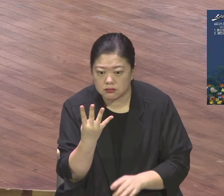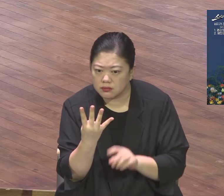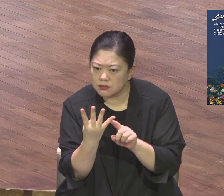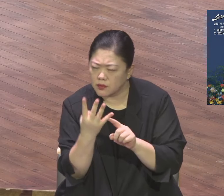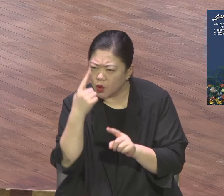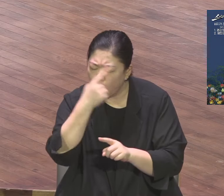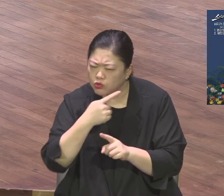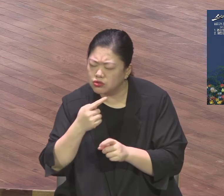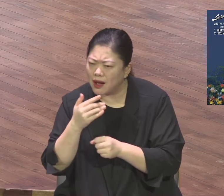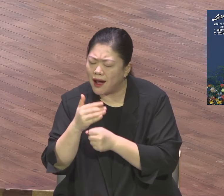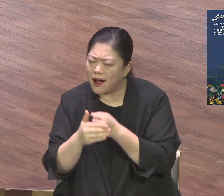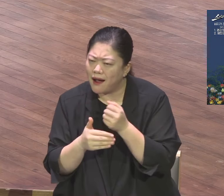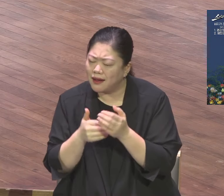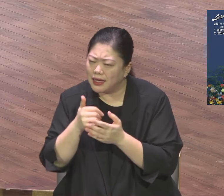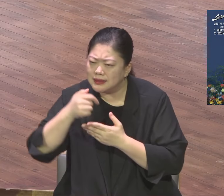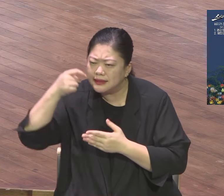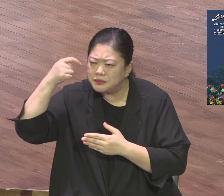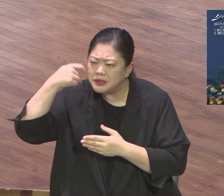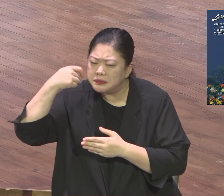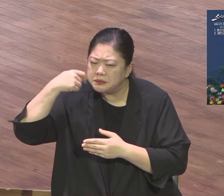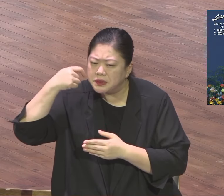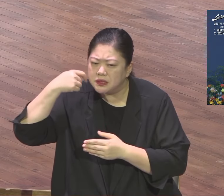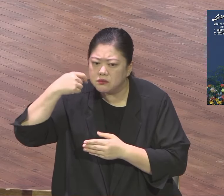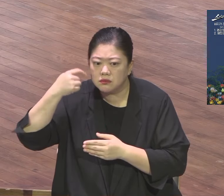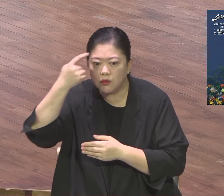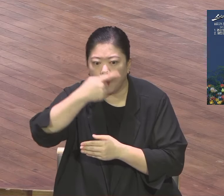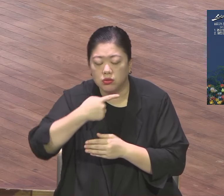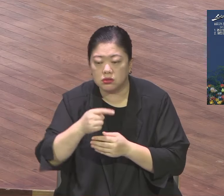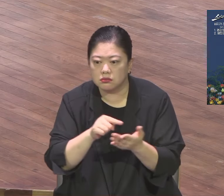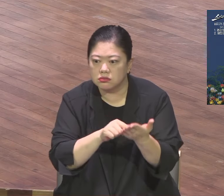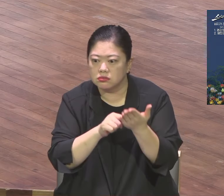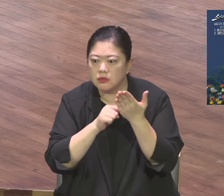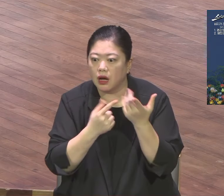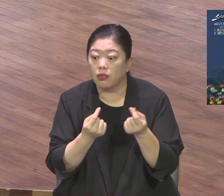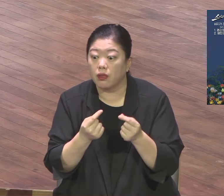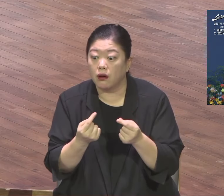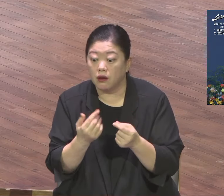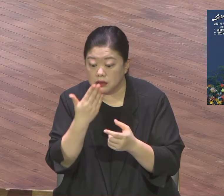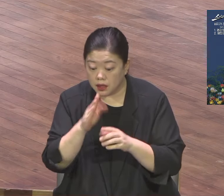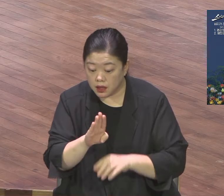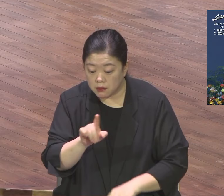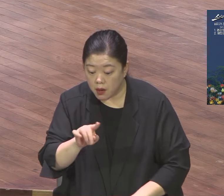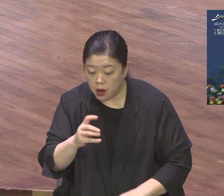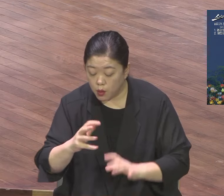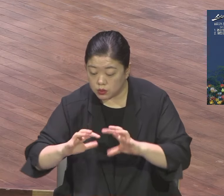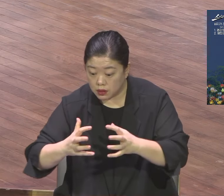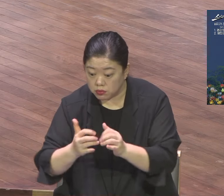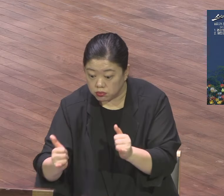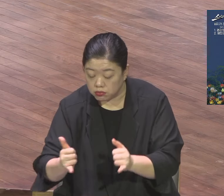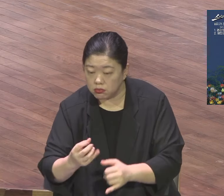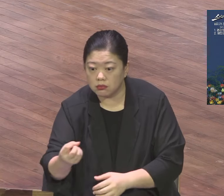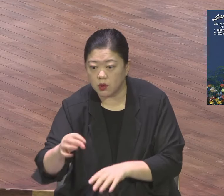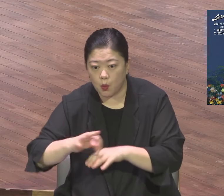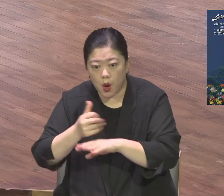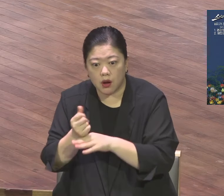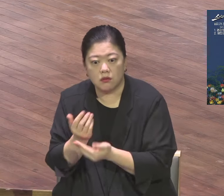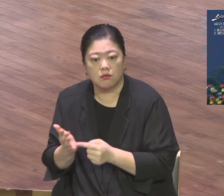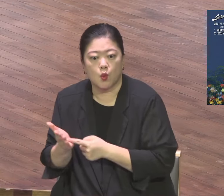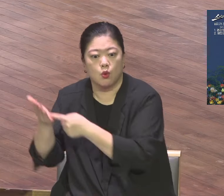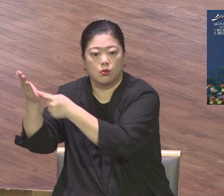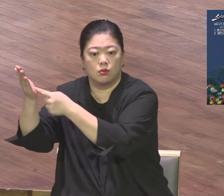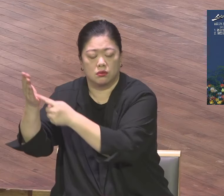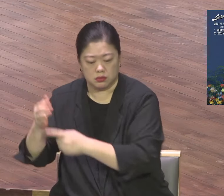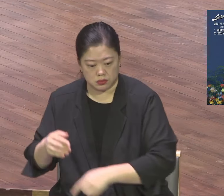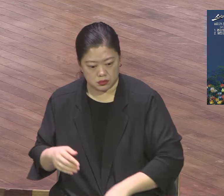온전한 믿음 가운데, 온전한 믿음 가운데 함께 하시는 그리스도를